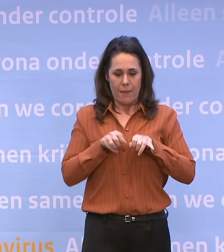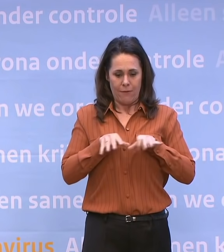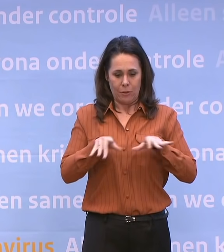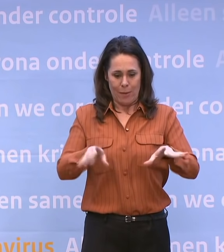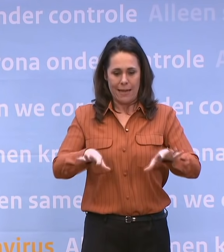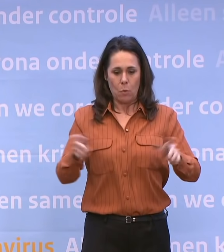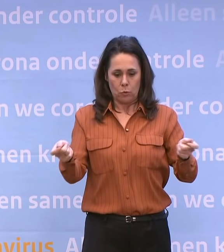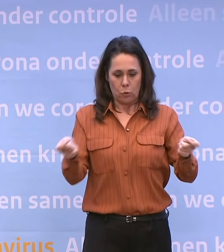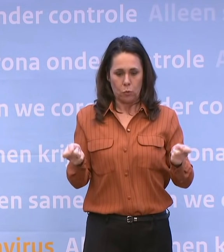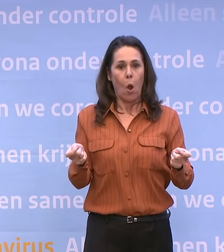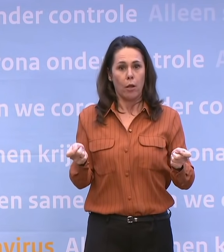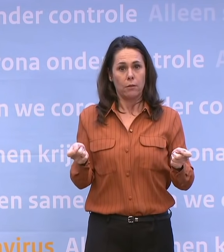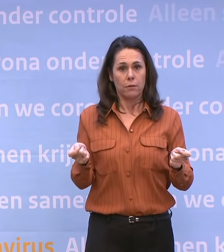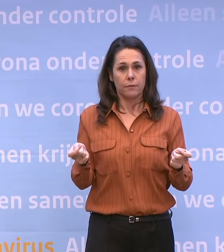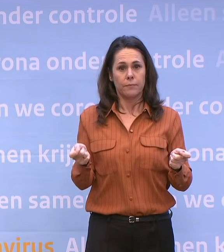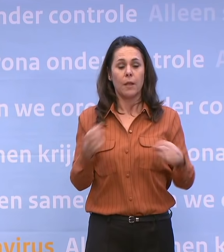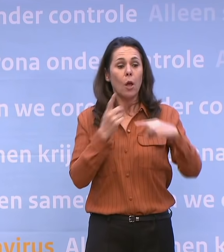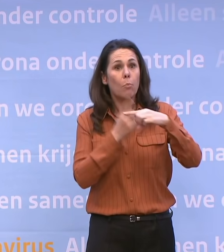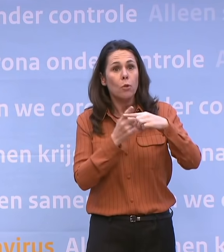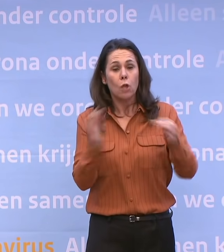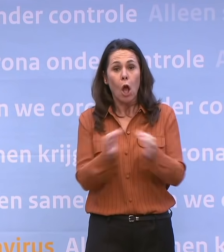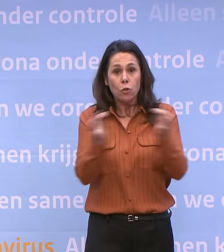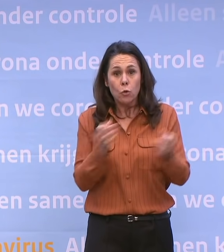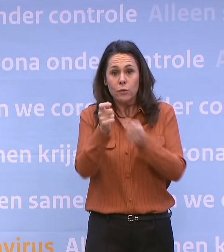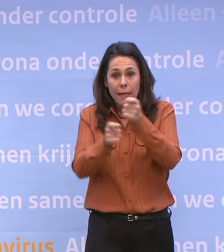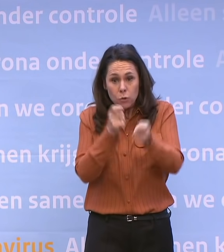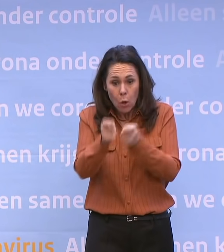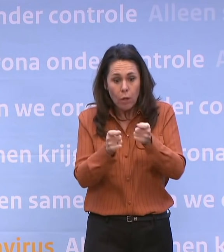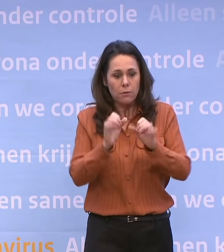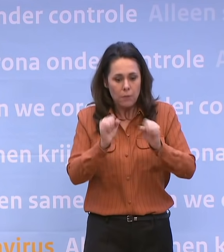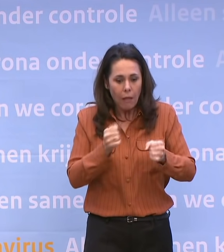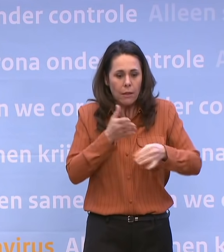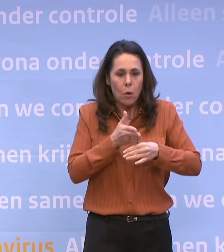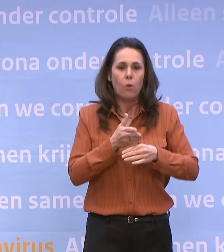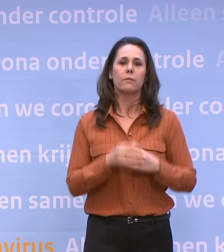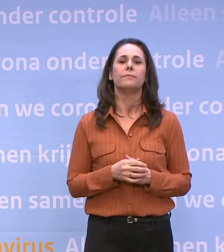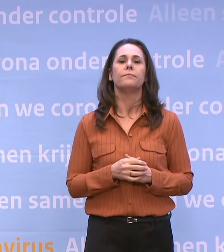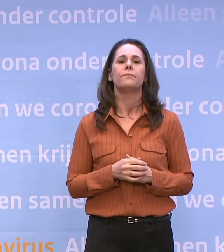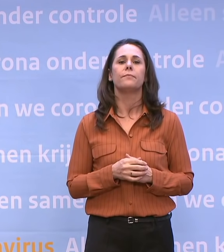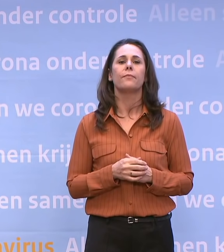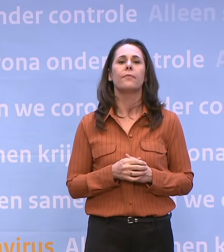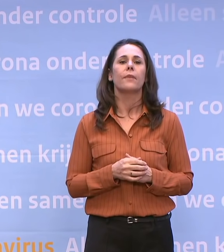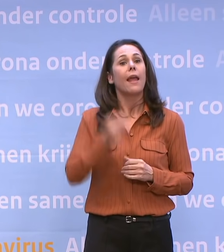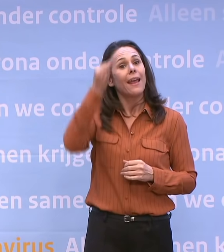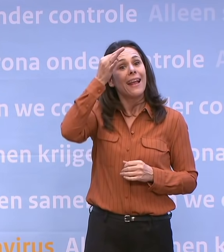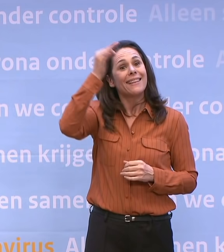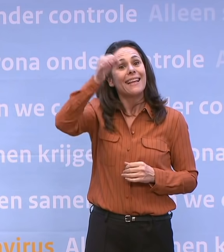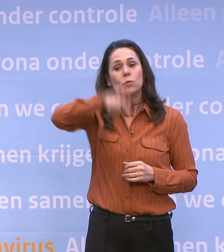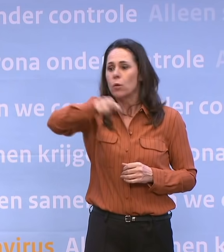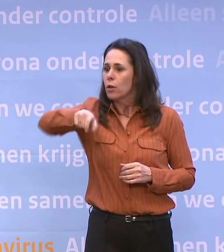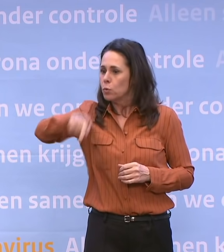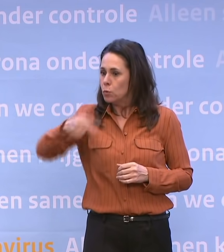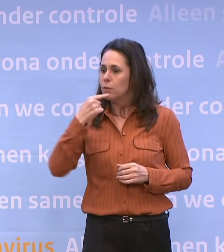krijgen. En dat we ook ervoor zorgen dat de gezondheidszorg het aan kan. De deskundigen hebben nu tegen ons gezegd, luister, op basis van wat we nu